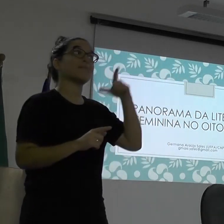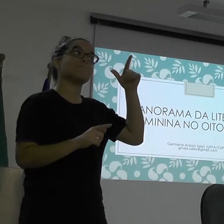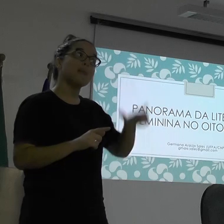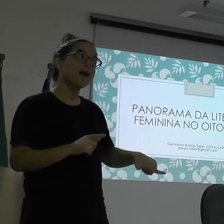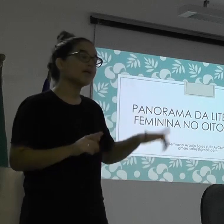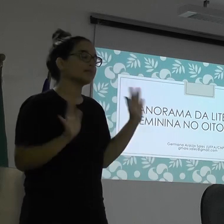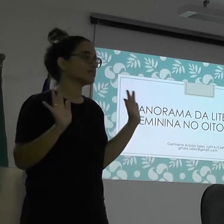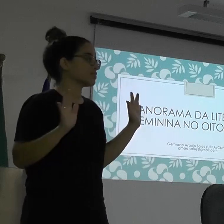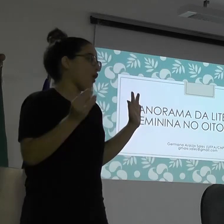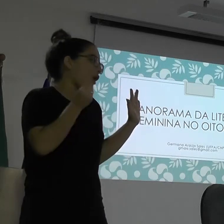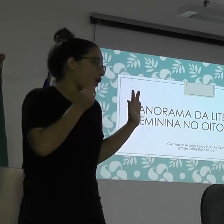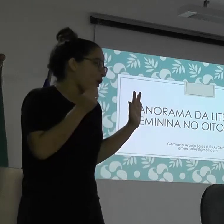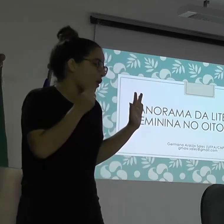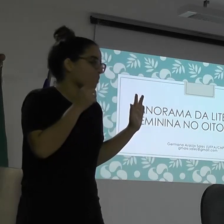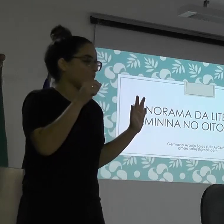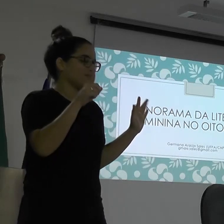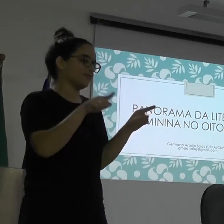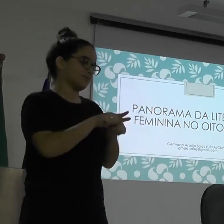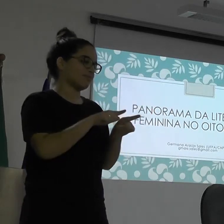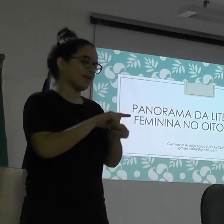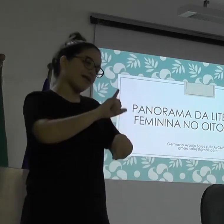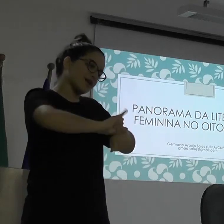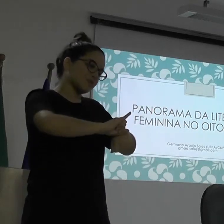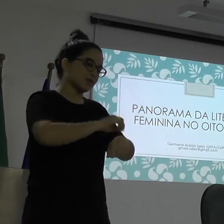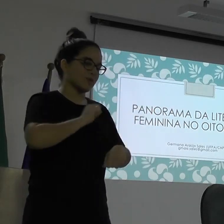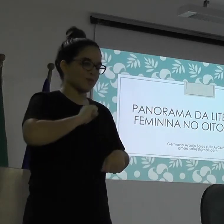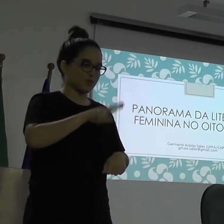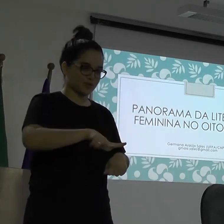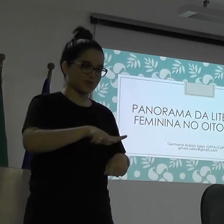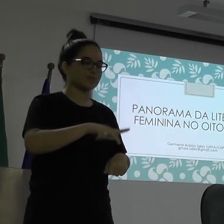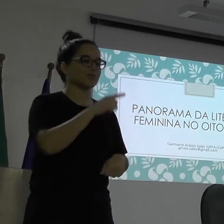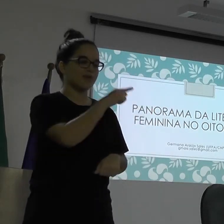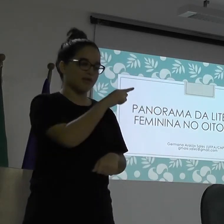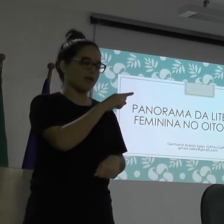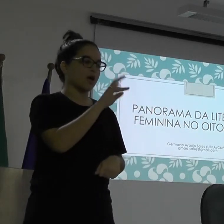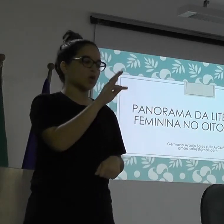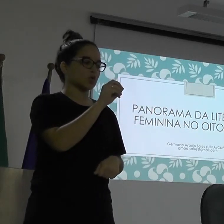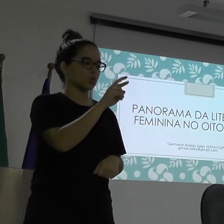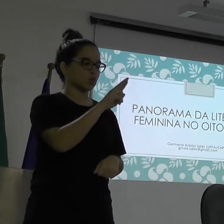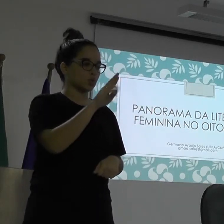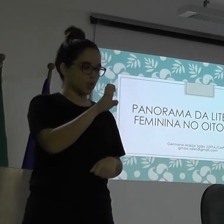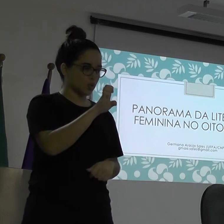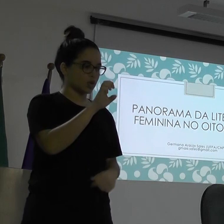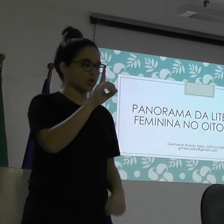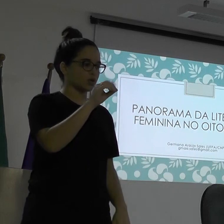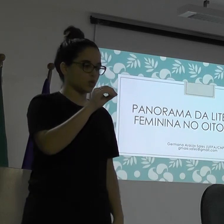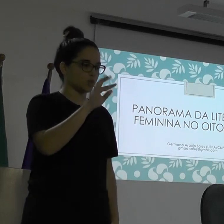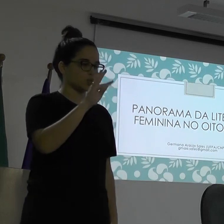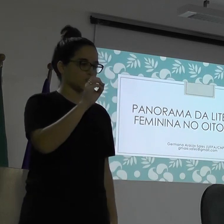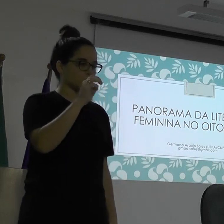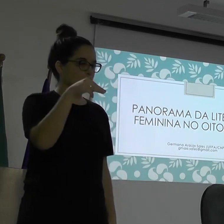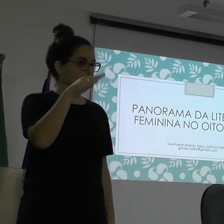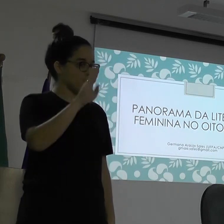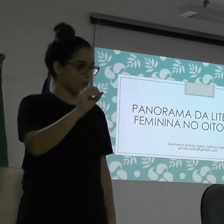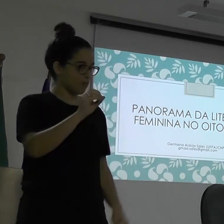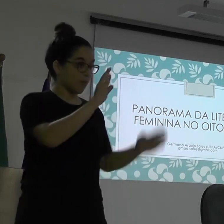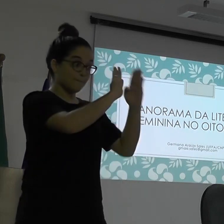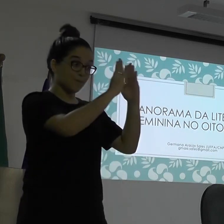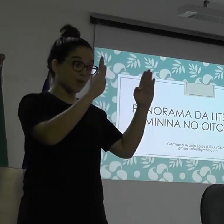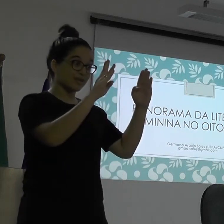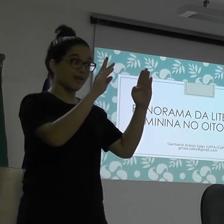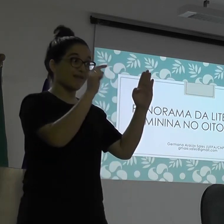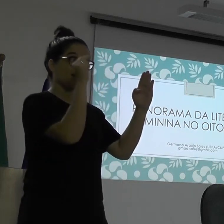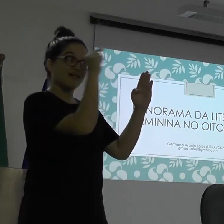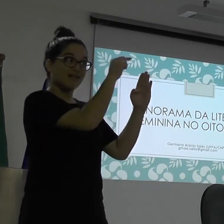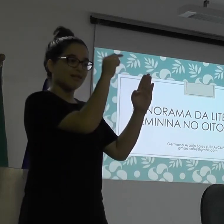Claro, Lisboa, né? Torre do Tombo, a Biblioteca Nacional de Lisboa, tem